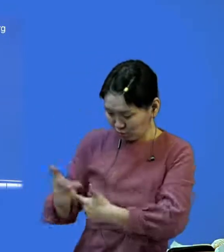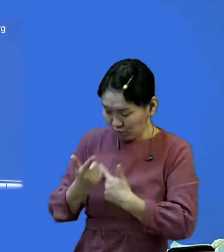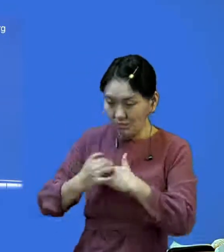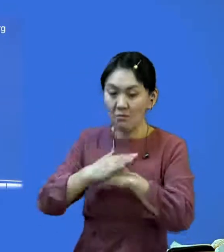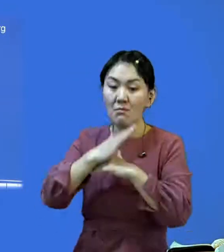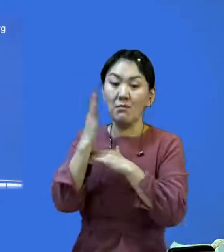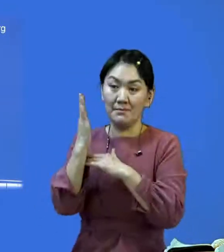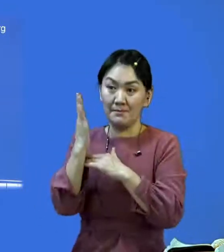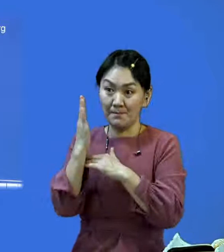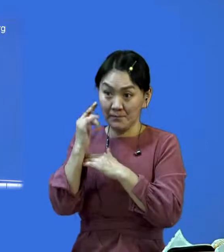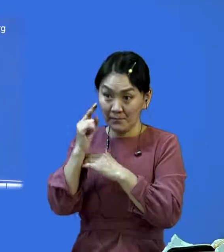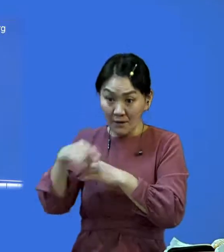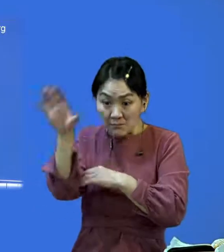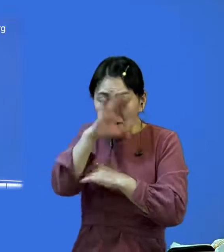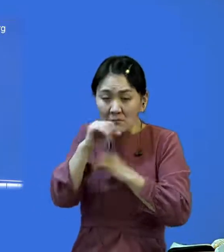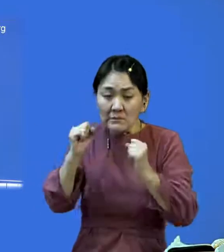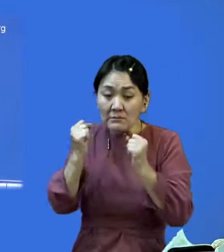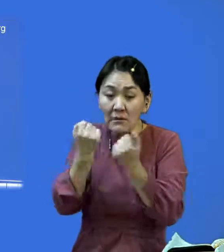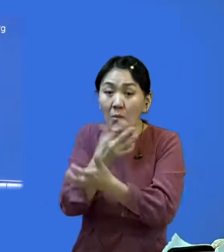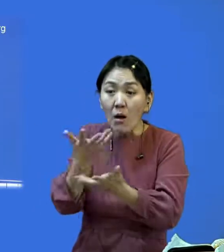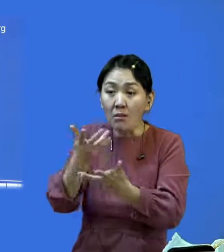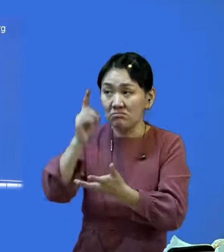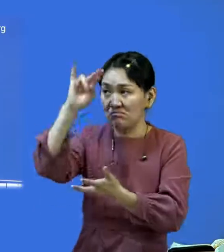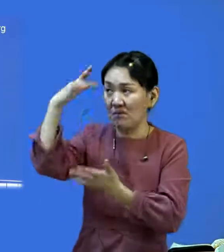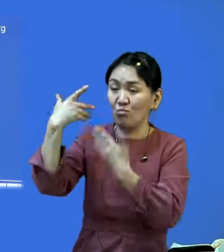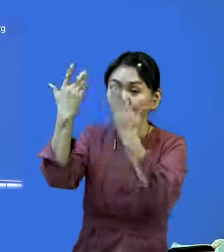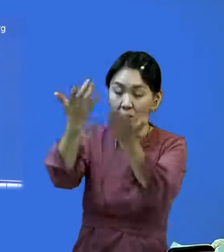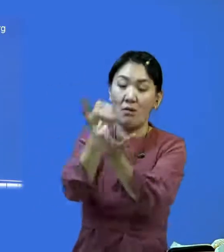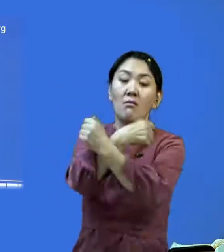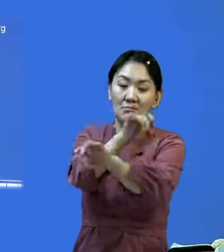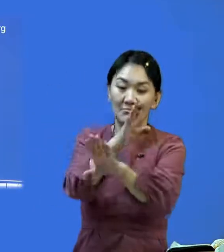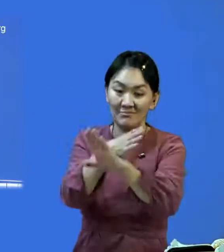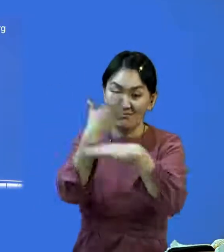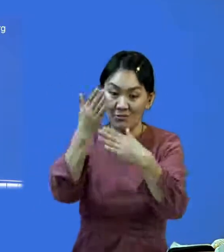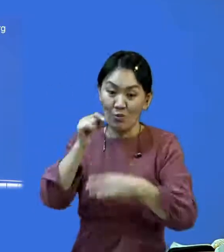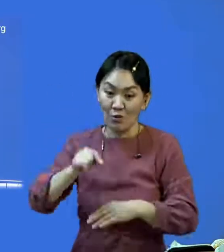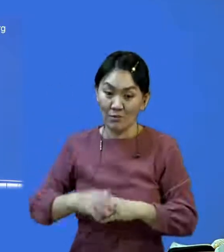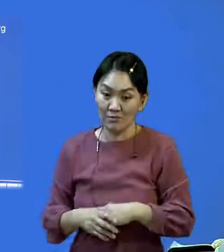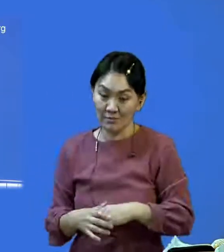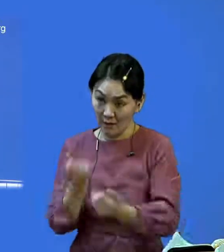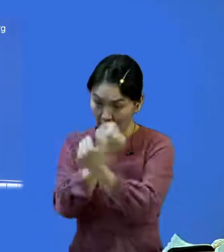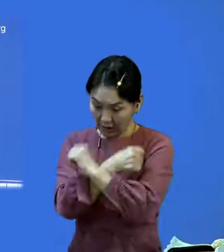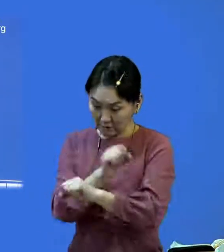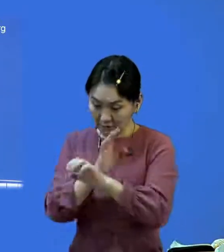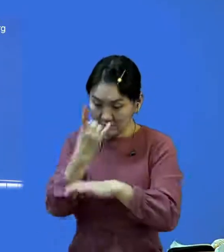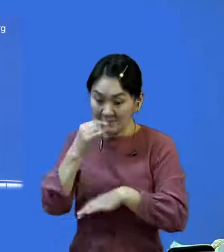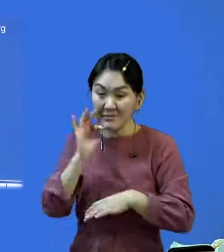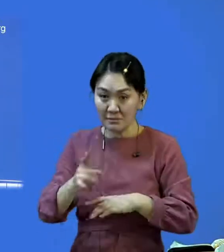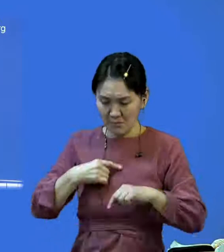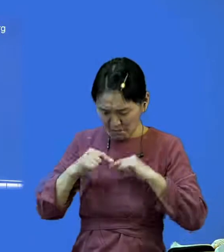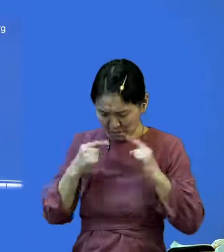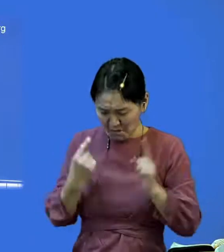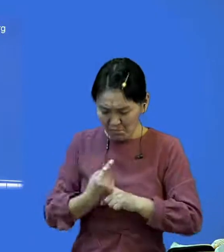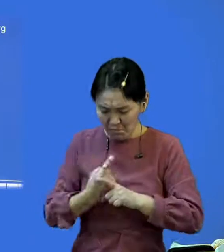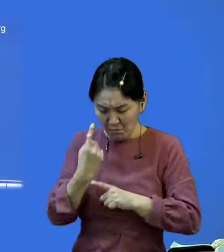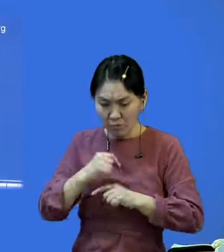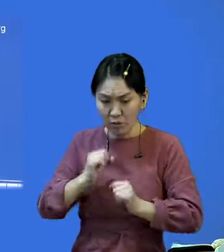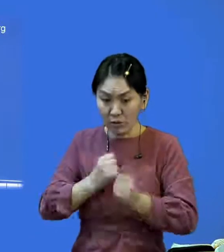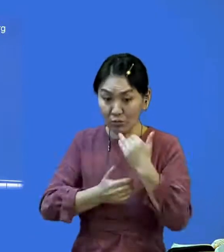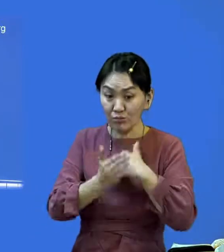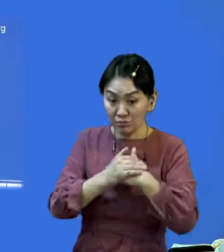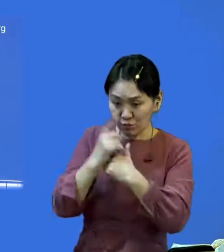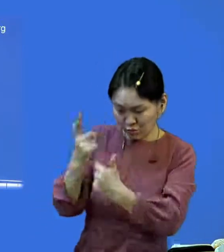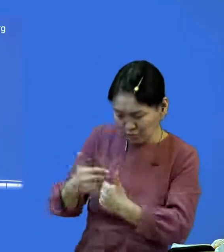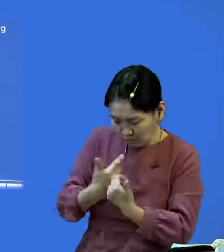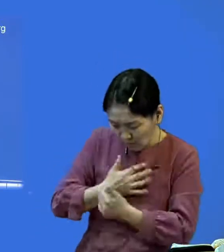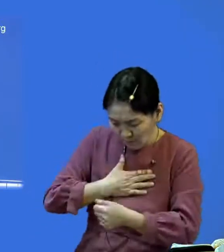Та нар нэгүслээр аврагдсан билээ. Аврагдлаа гэж байгаа нь тийм ээ. Нүгэл хилэнцээс болж өгсөн байсан биднийг амьд